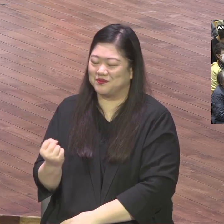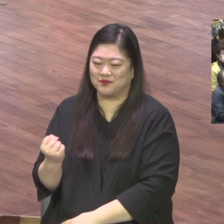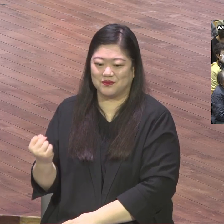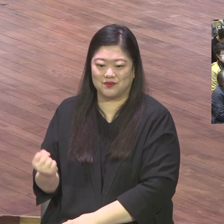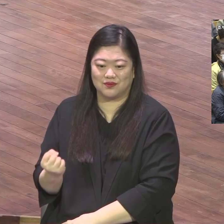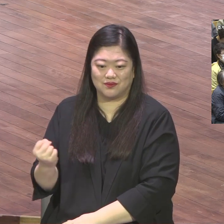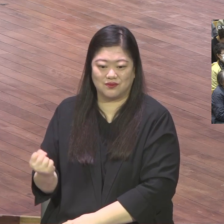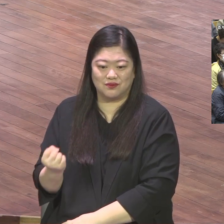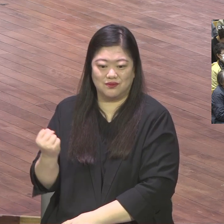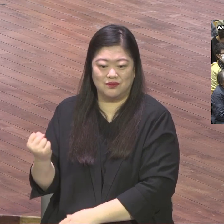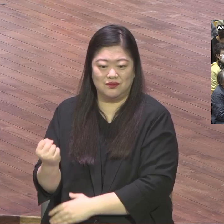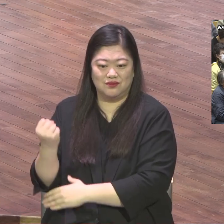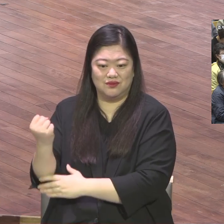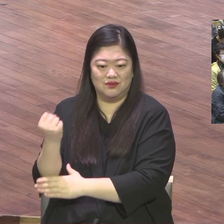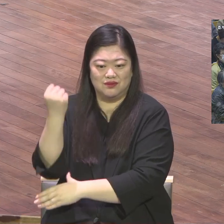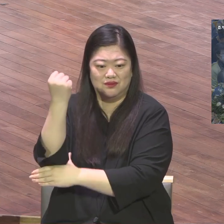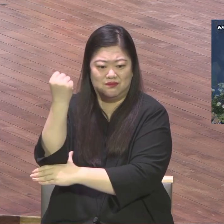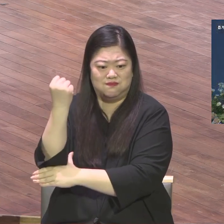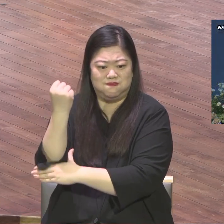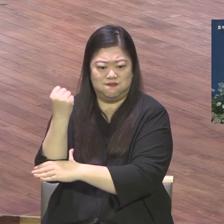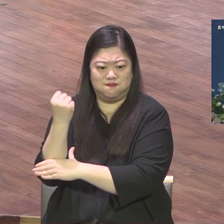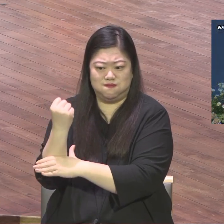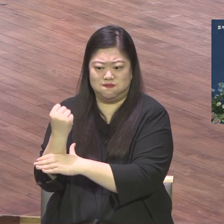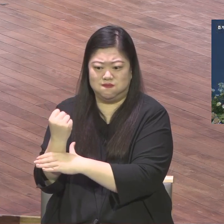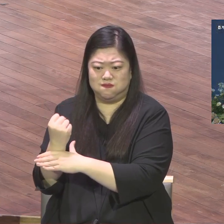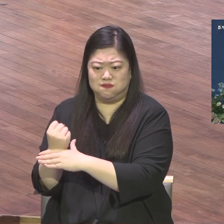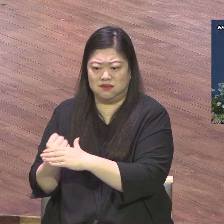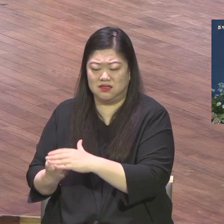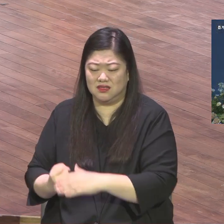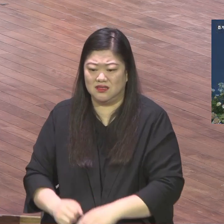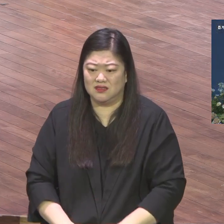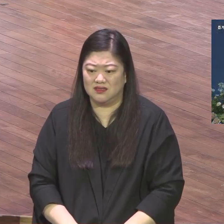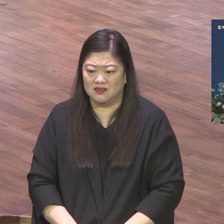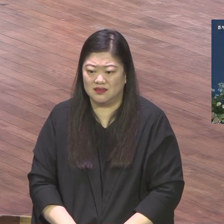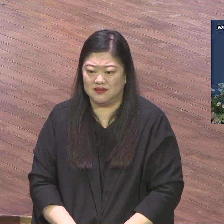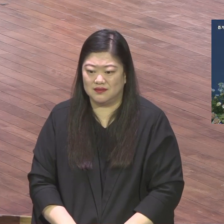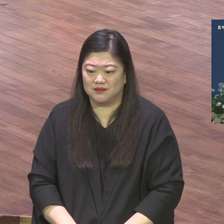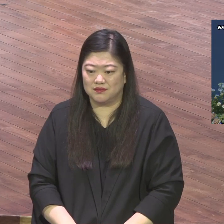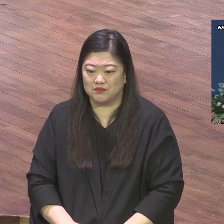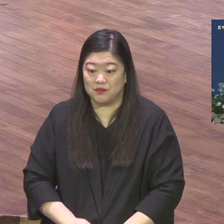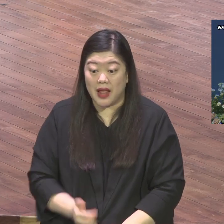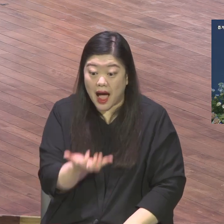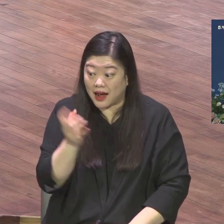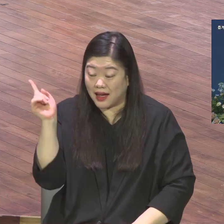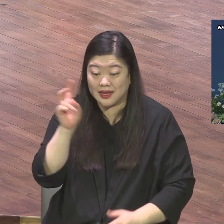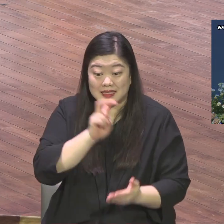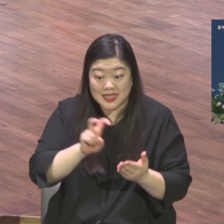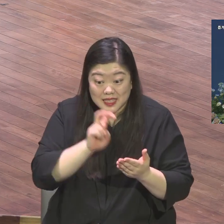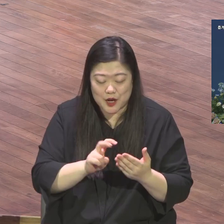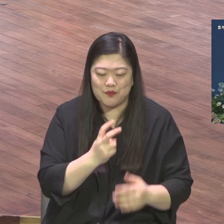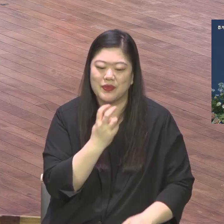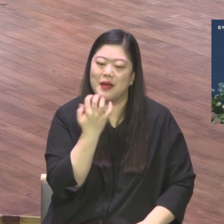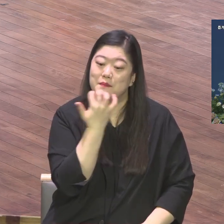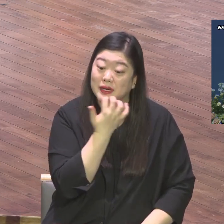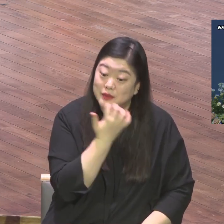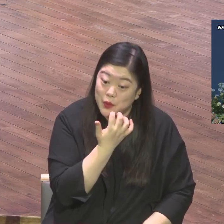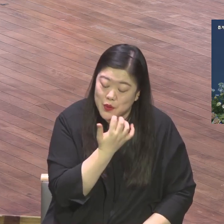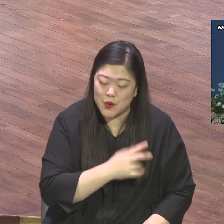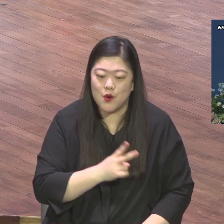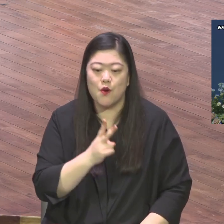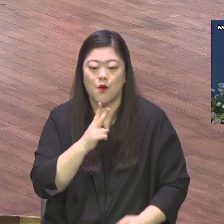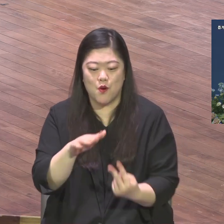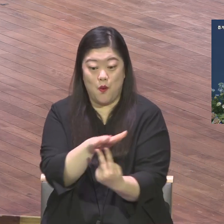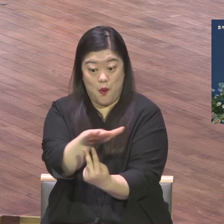영적 권세를 사용해야 돼요. 성전에 정식 기도를 하던 베드로와 요한이 남에서 안전병이 된